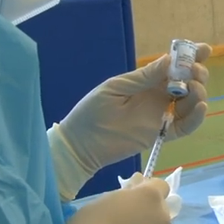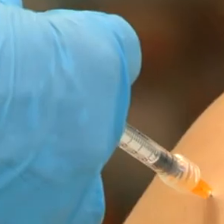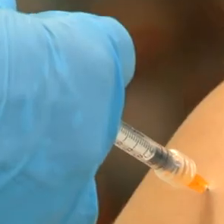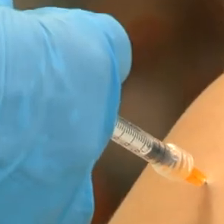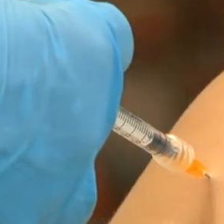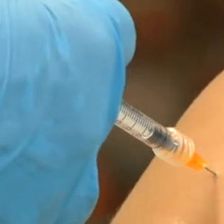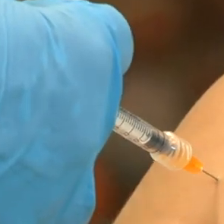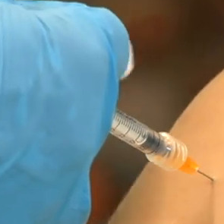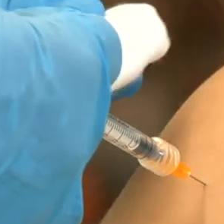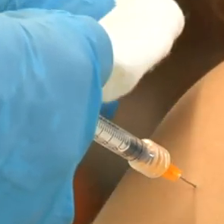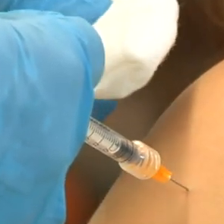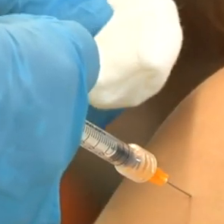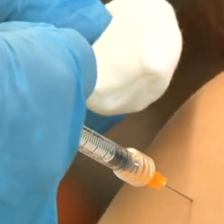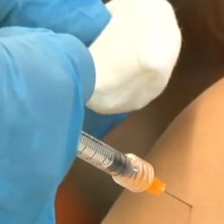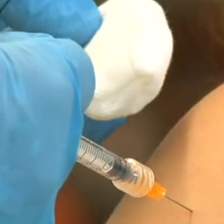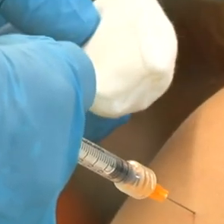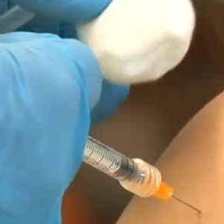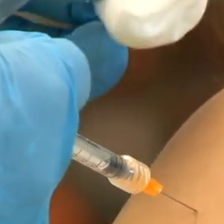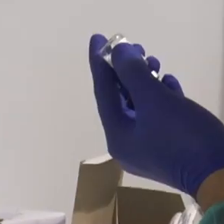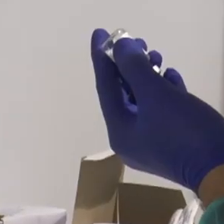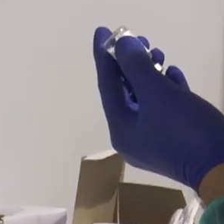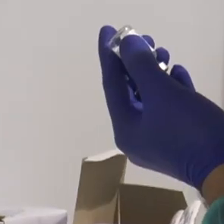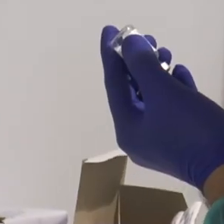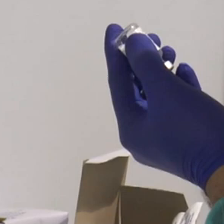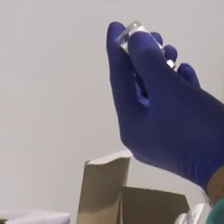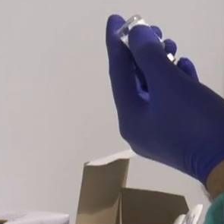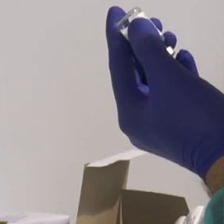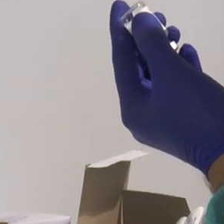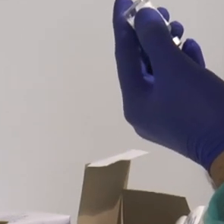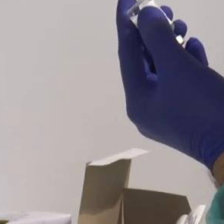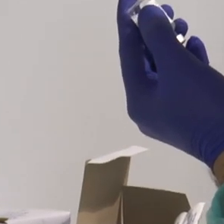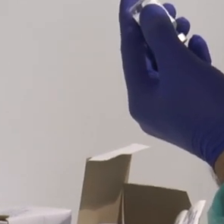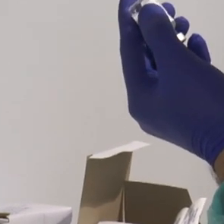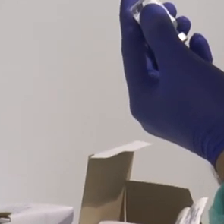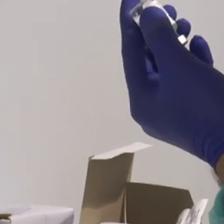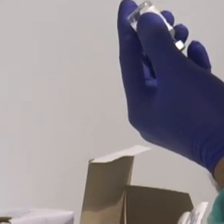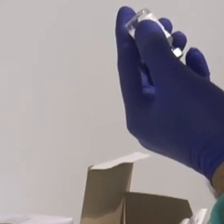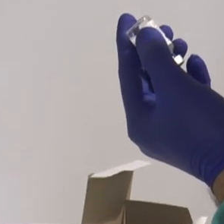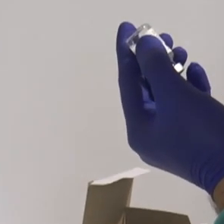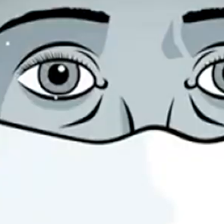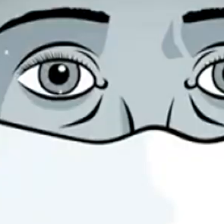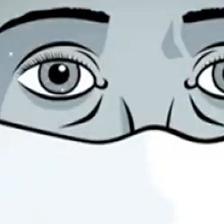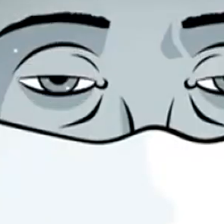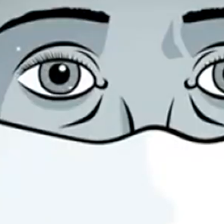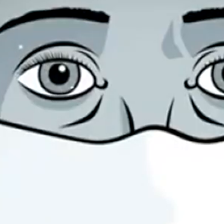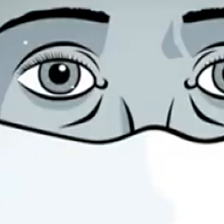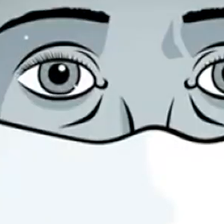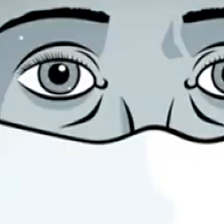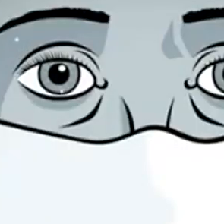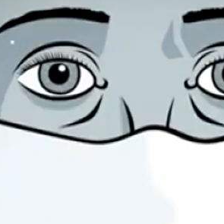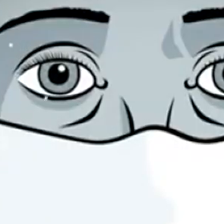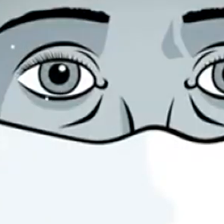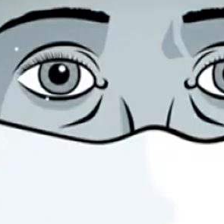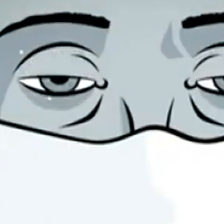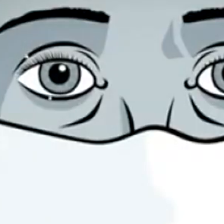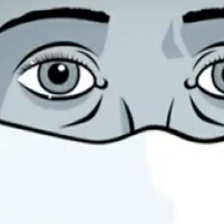agire sul calcolo dei dati e di convincere il governo a cambiare le regole per la definizione dei casi e la gestione delle quarantene.